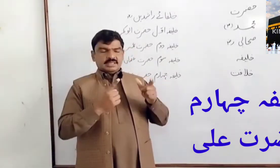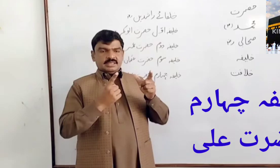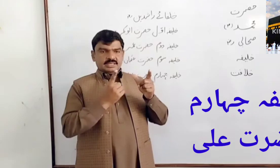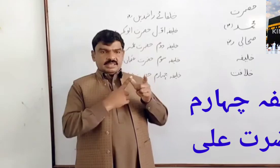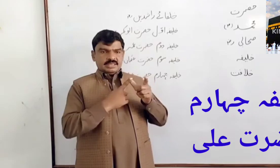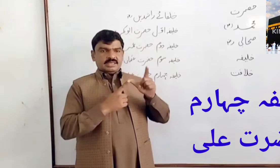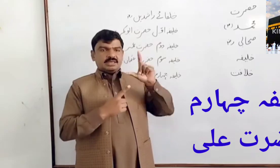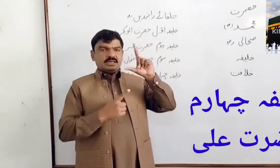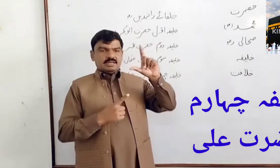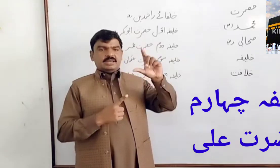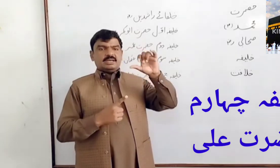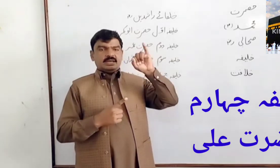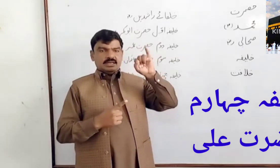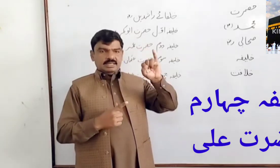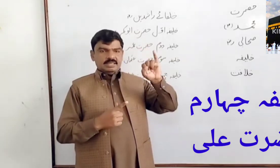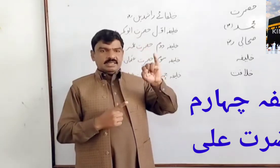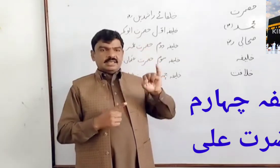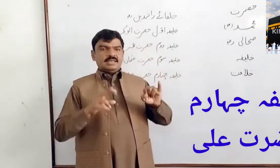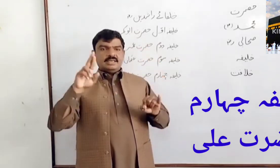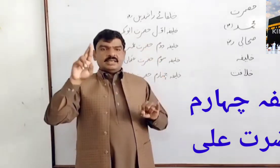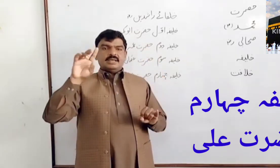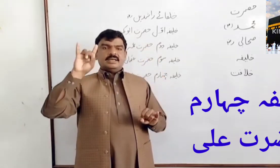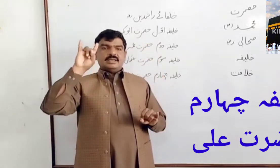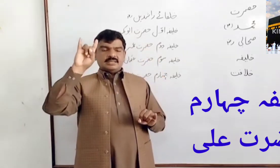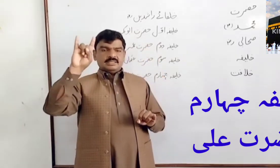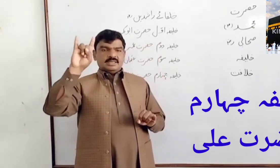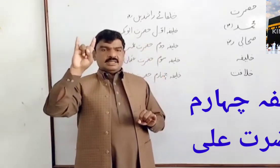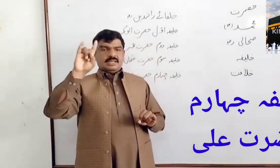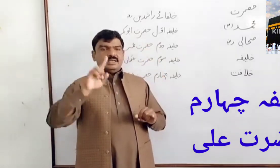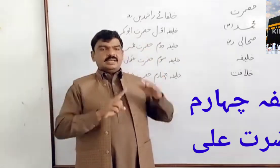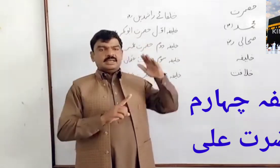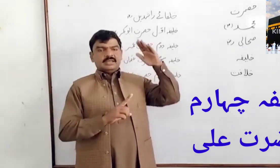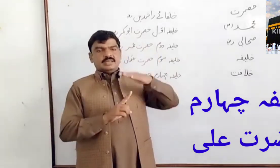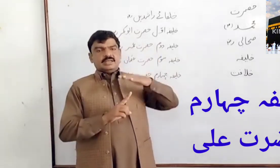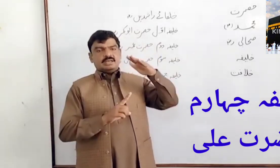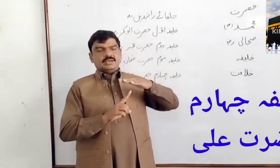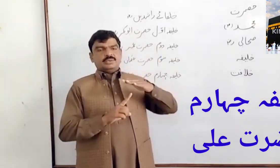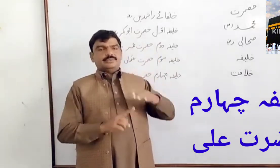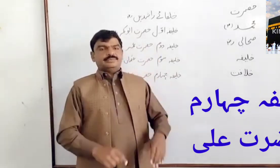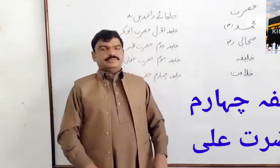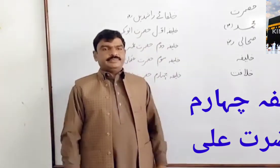हजरत अली रज़ी अल्लाह ताला अन्हु।